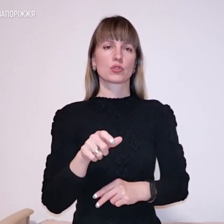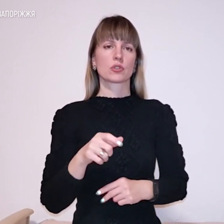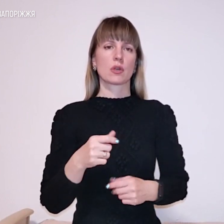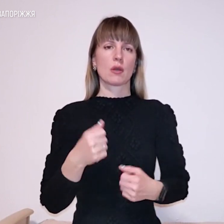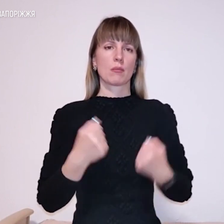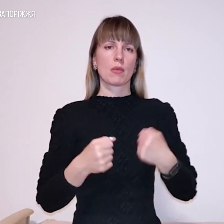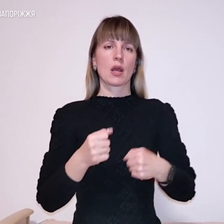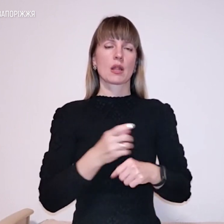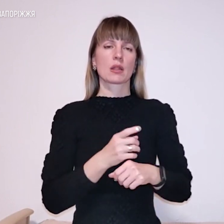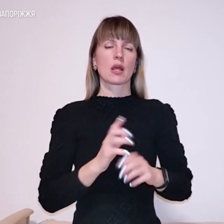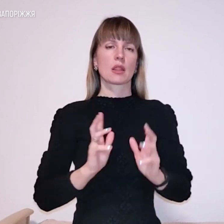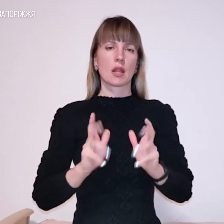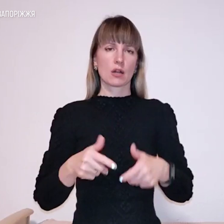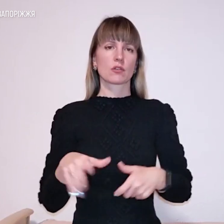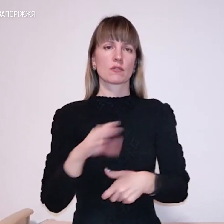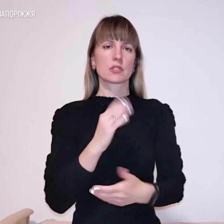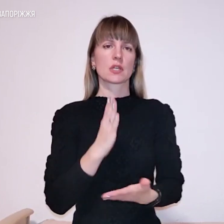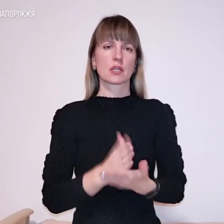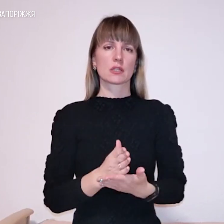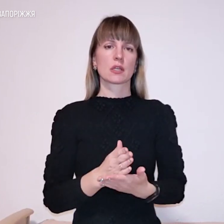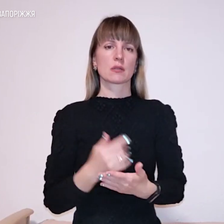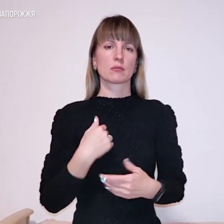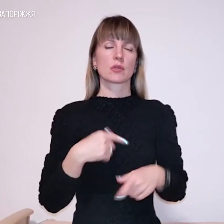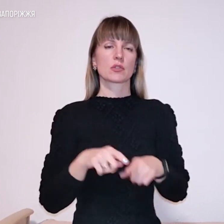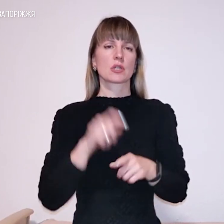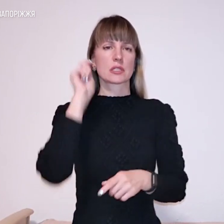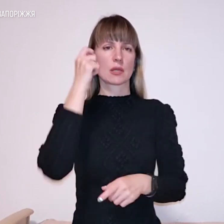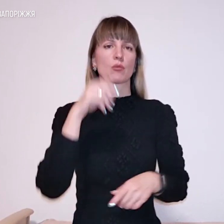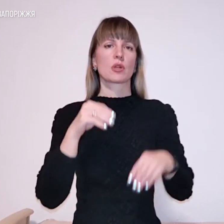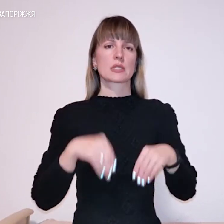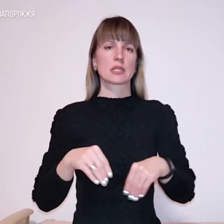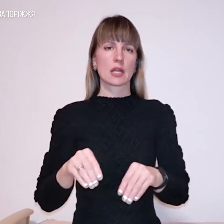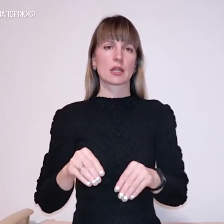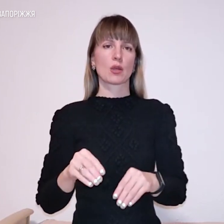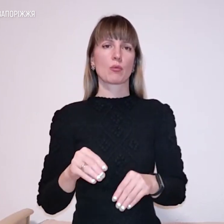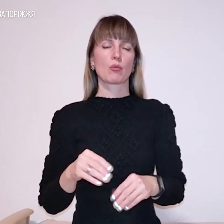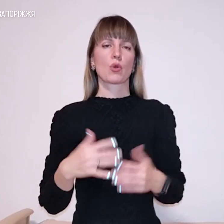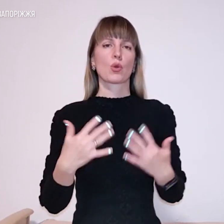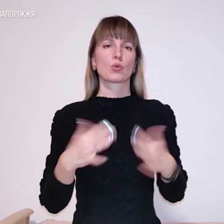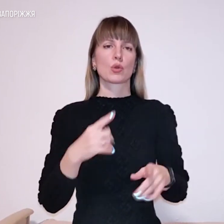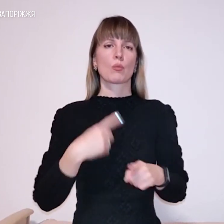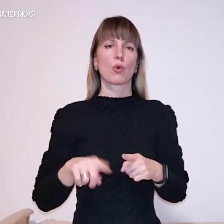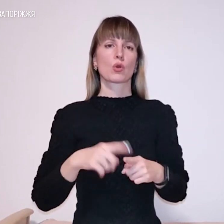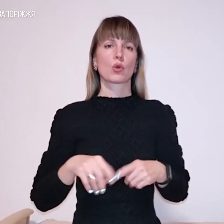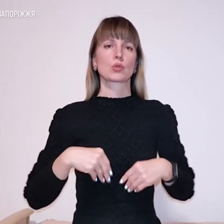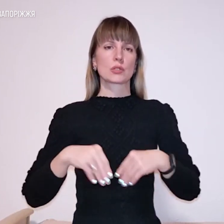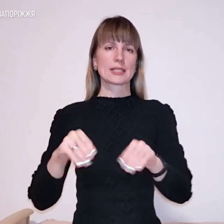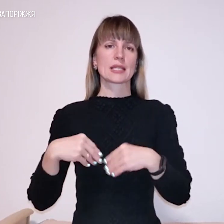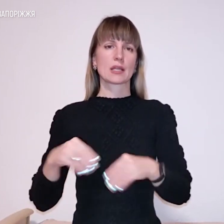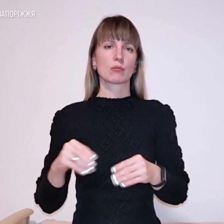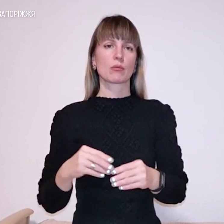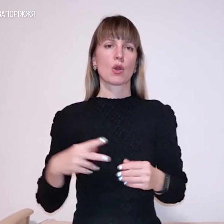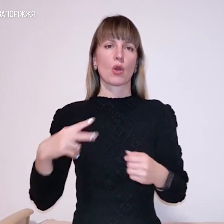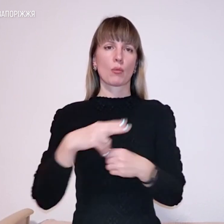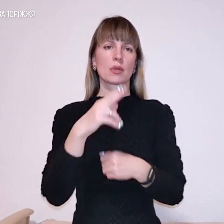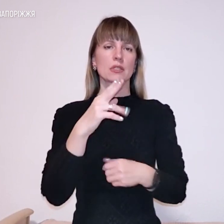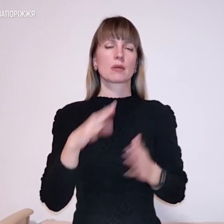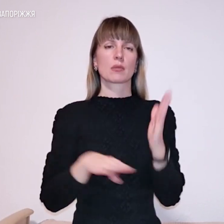люди повиходили, хоч і обстріли є, ми теж цибулю садимо, вже морковку сіємо, обрізаємо дерева, малини, в